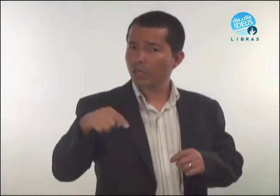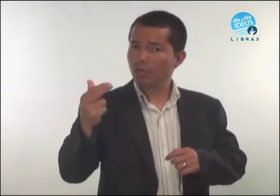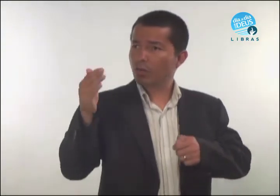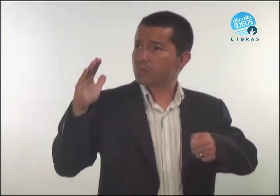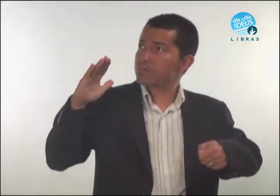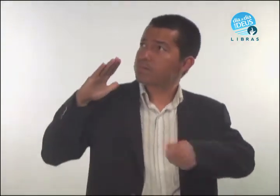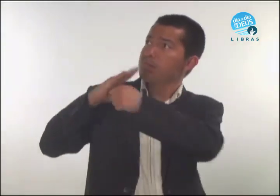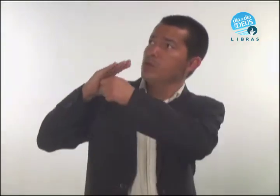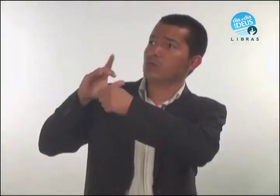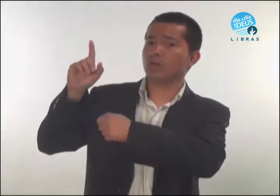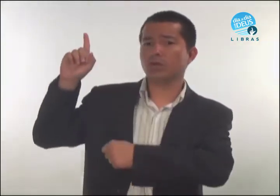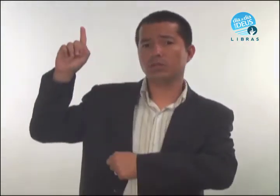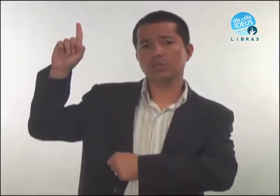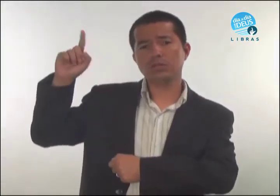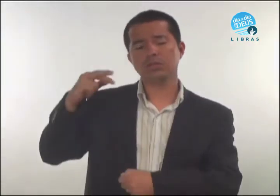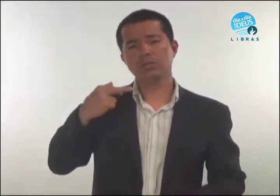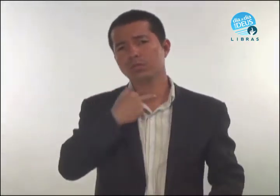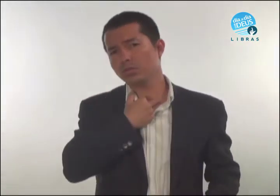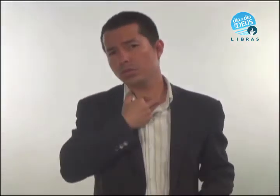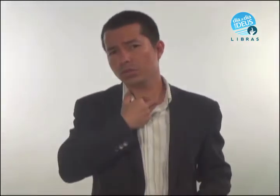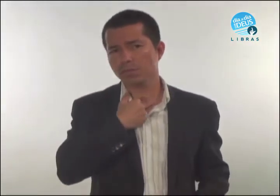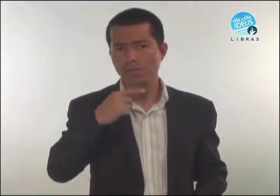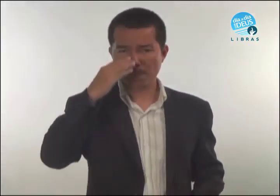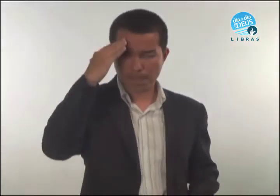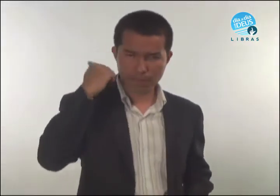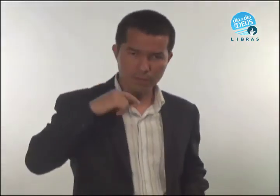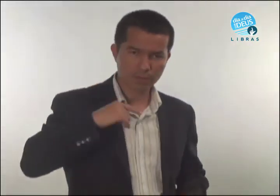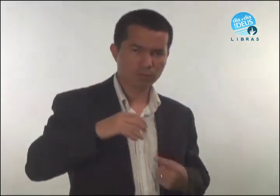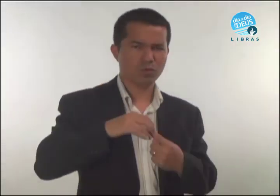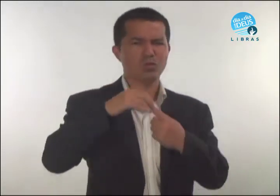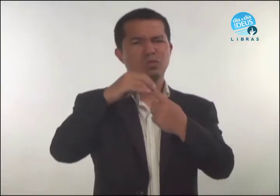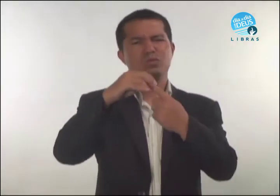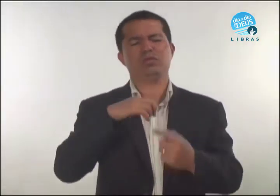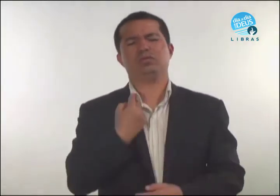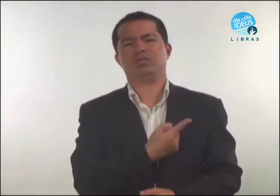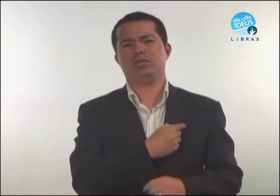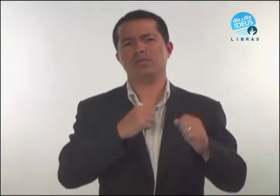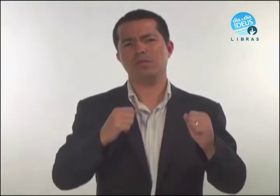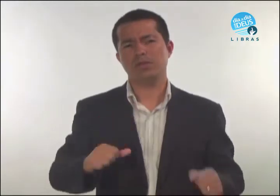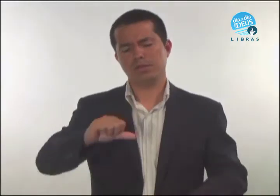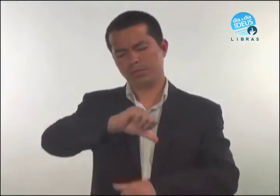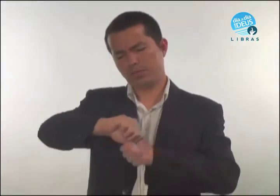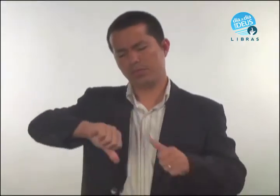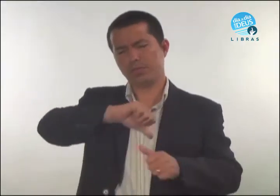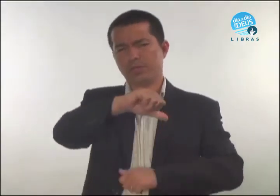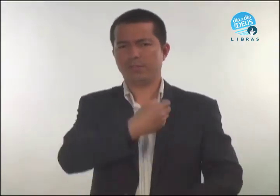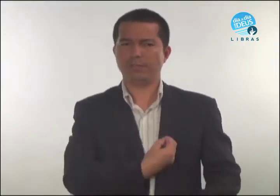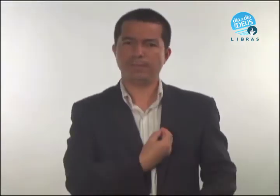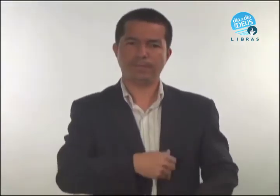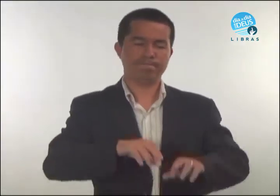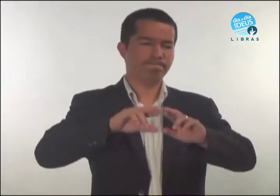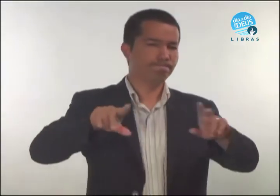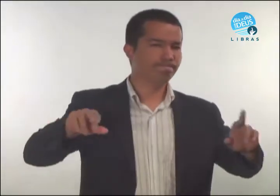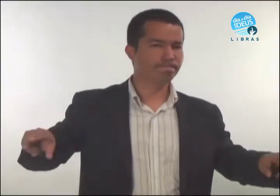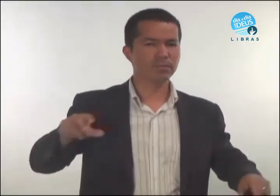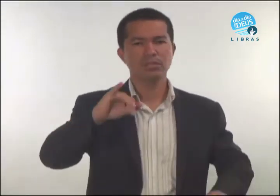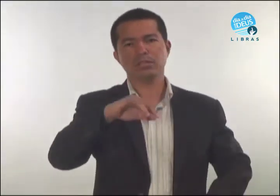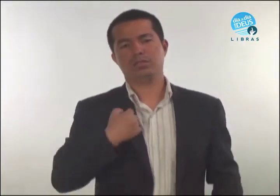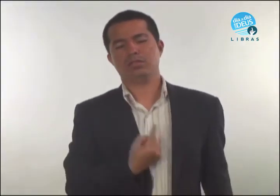A única maneira da gente ser movido para uma vida diferente é quando vem sobre nós quebrantamento